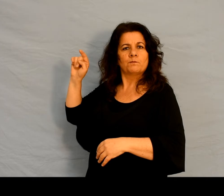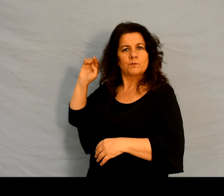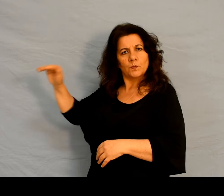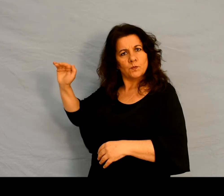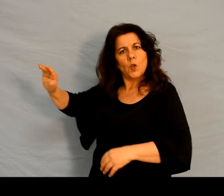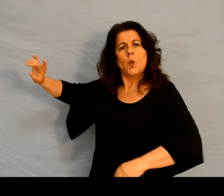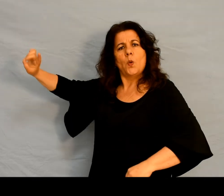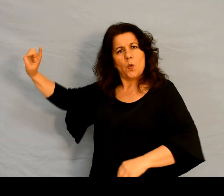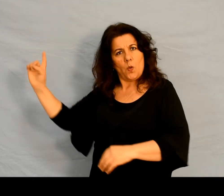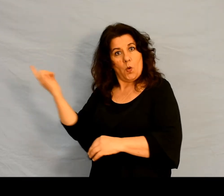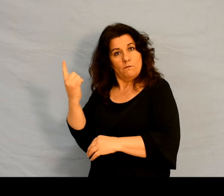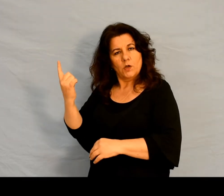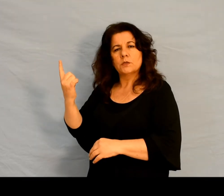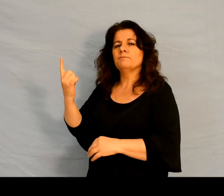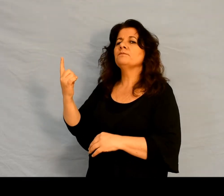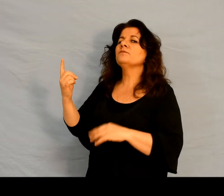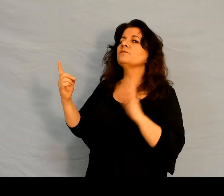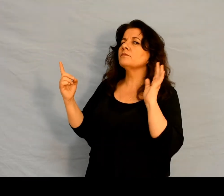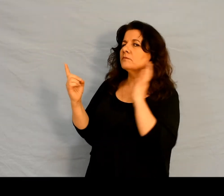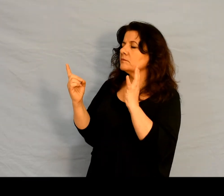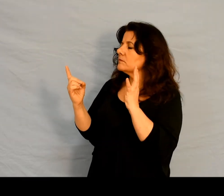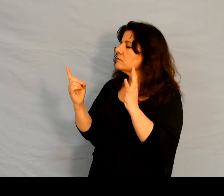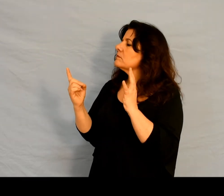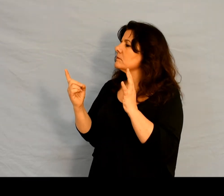dirent « Rends gloire à Dieu.